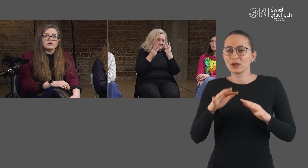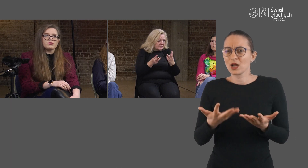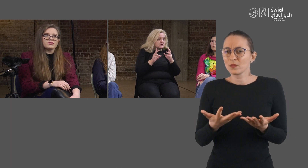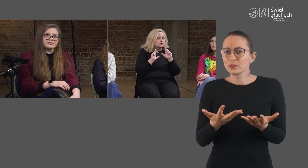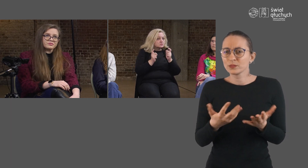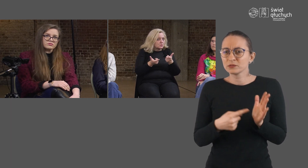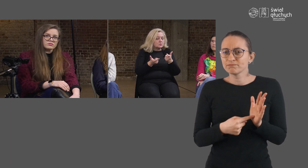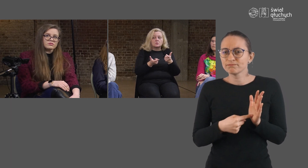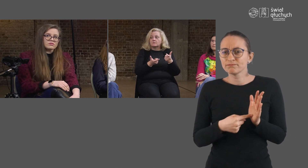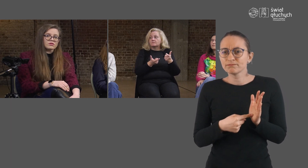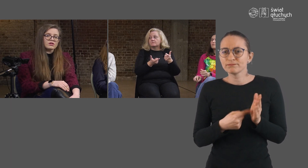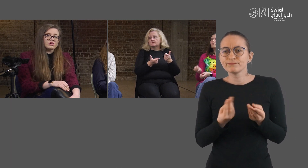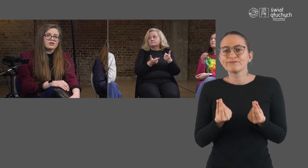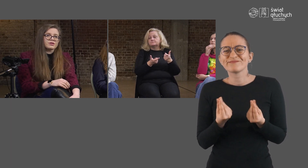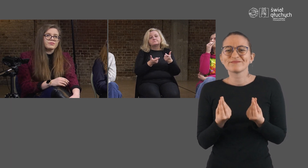to, żeby